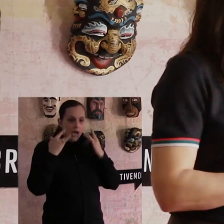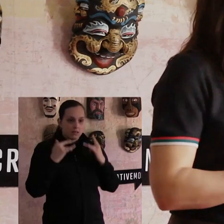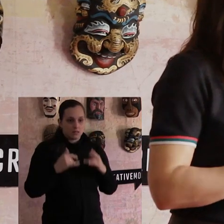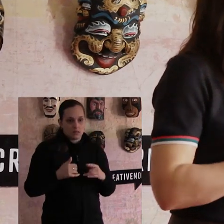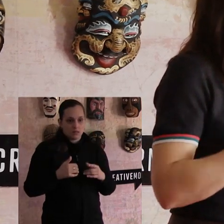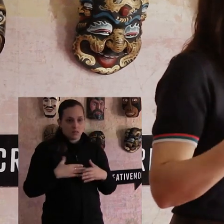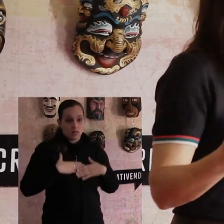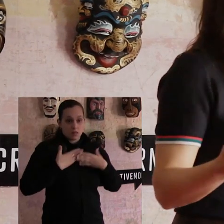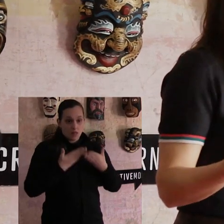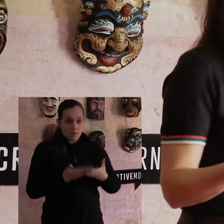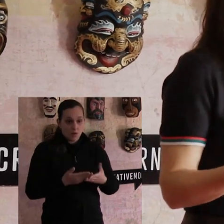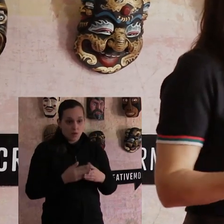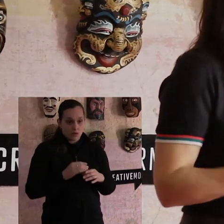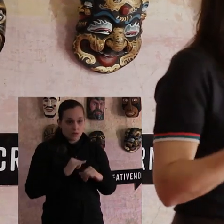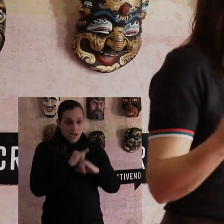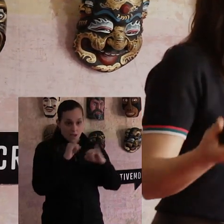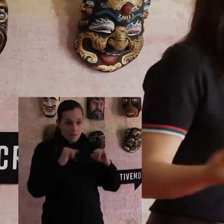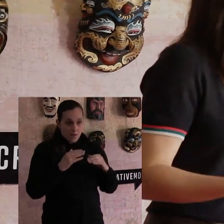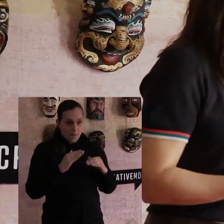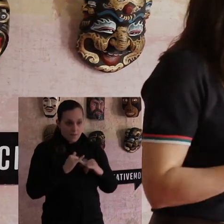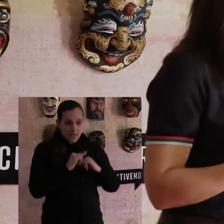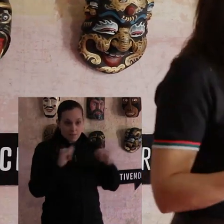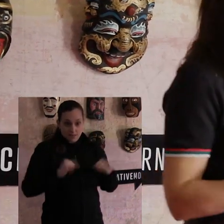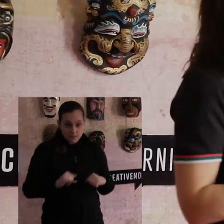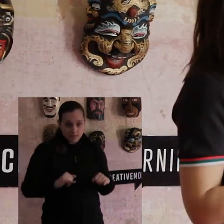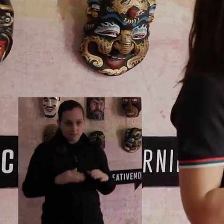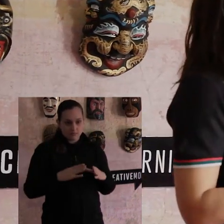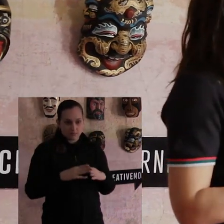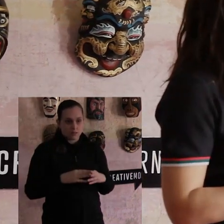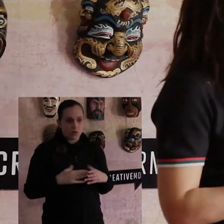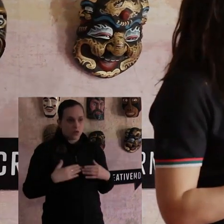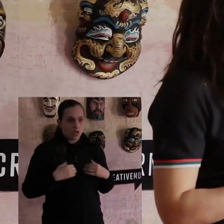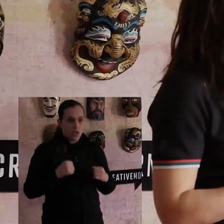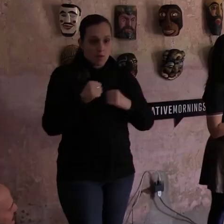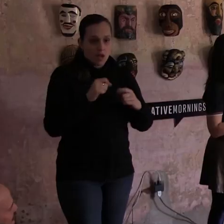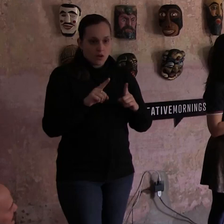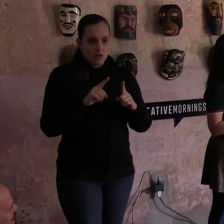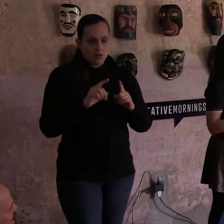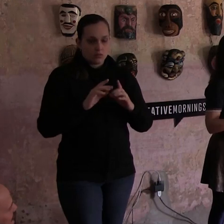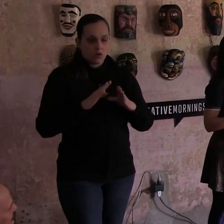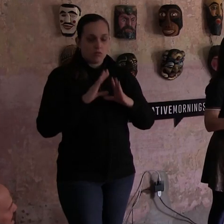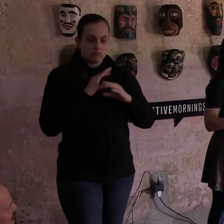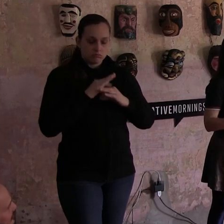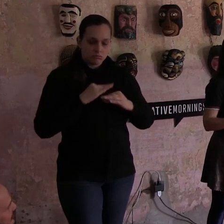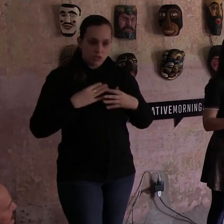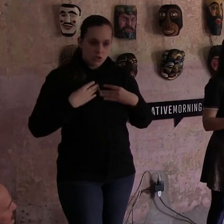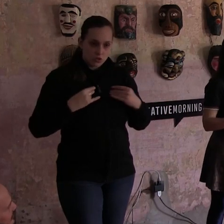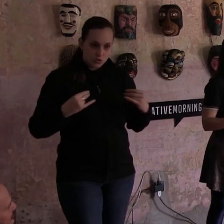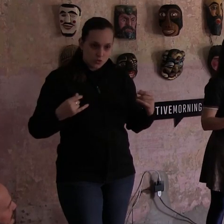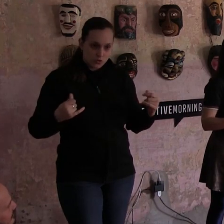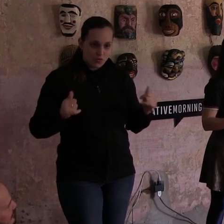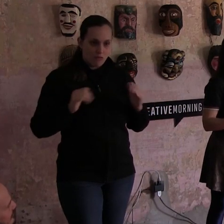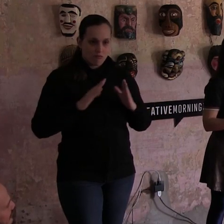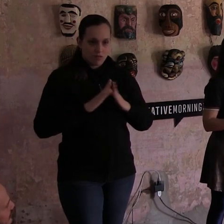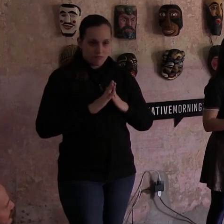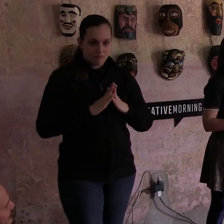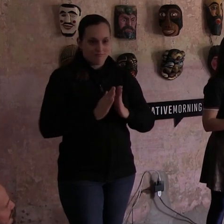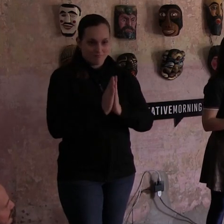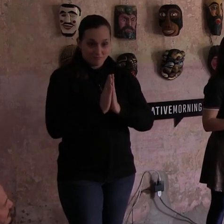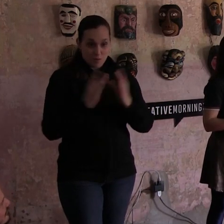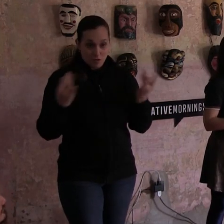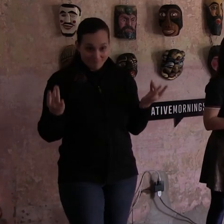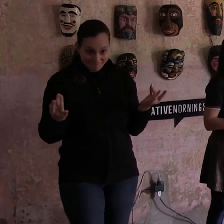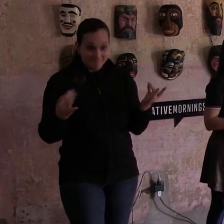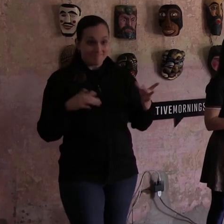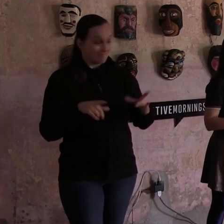conflicto, ¿no? Fluir. Entonces, ese fue la otra gran formación fuerte, un eje fuerte,